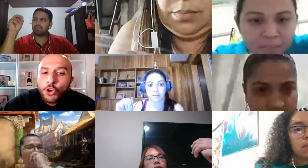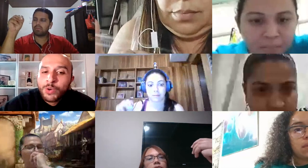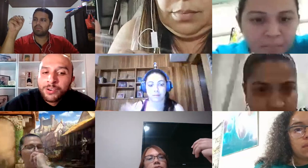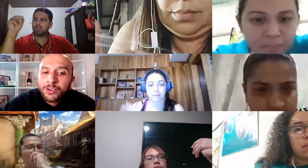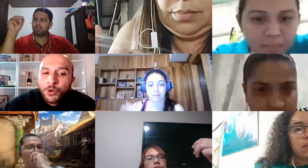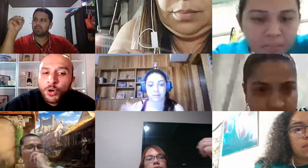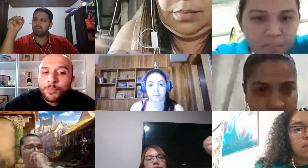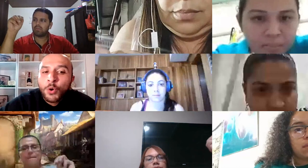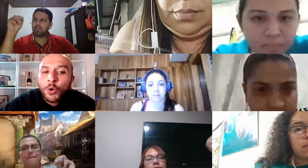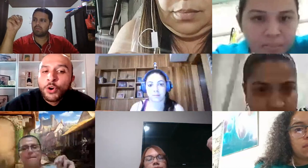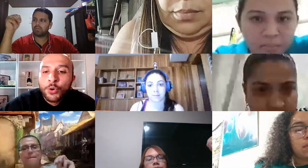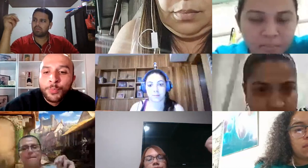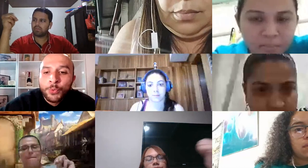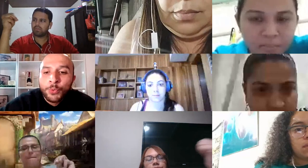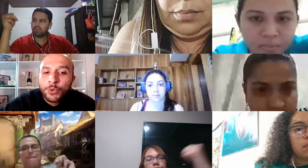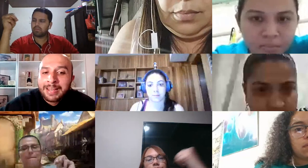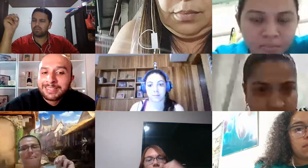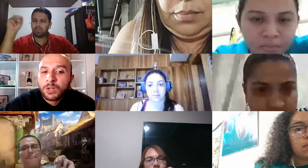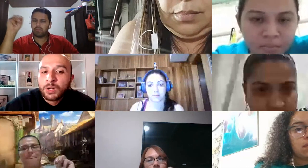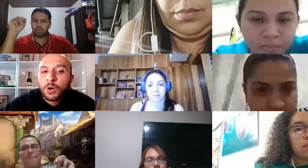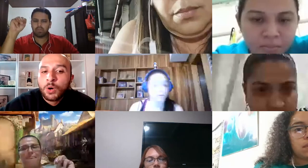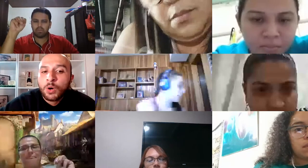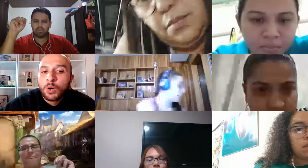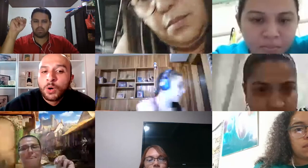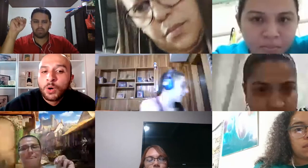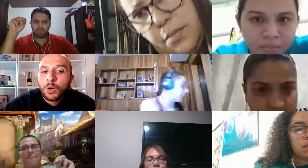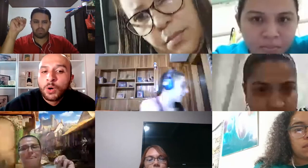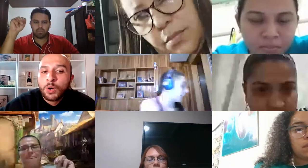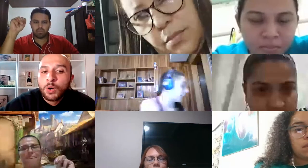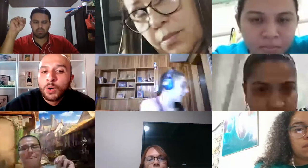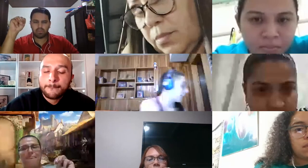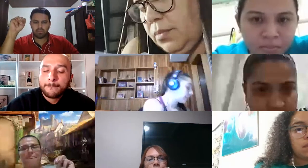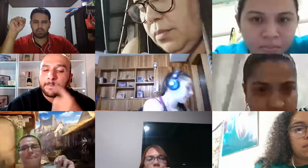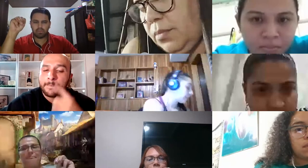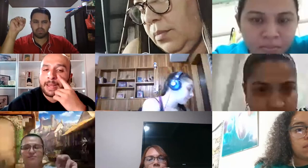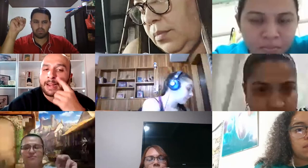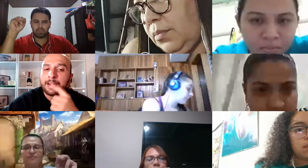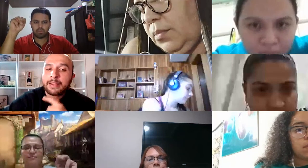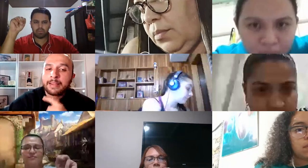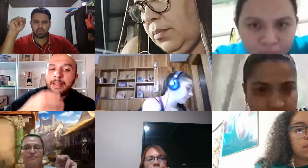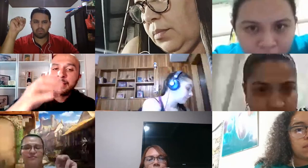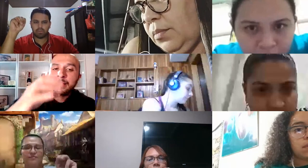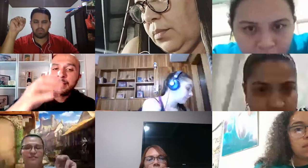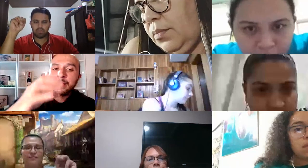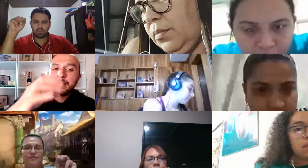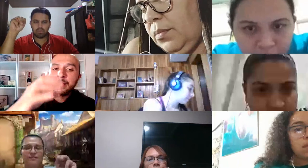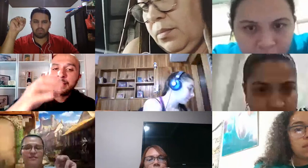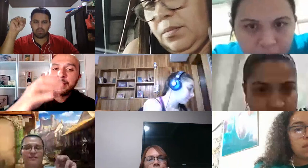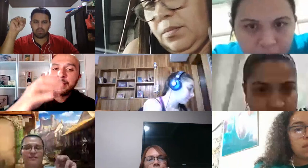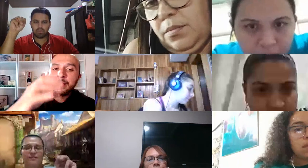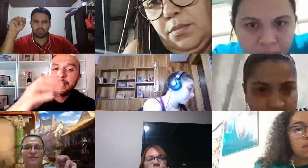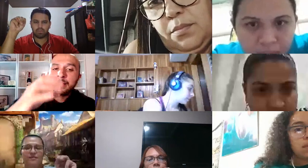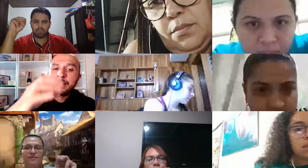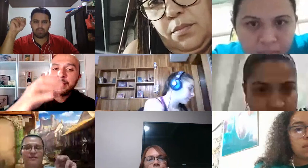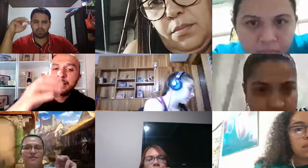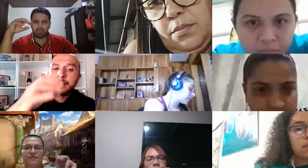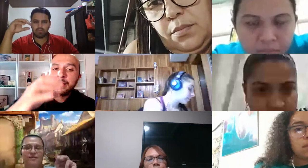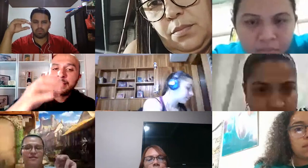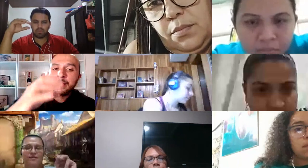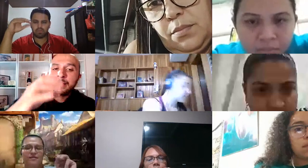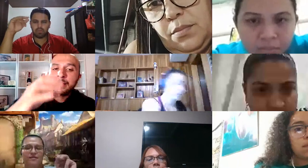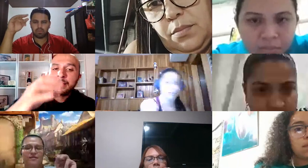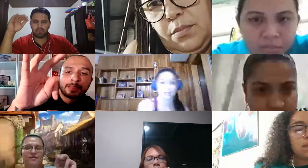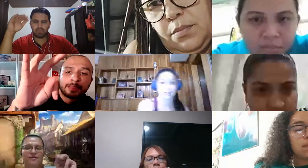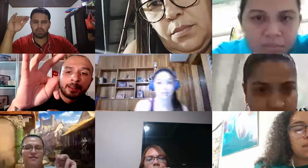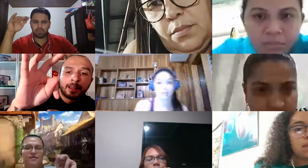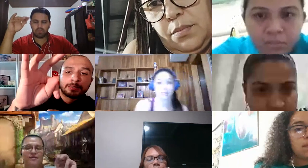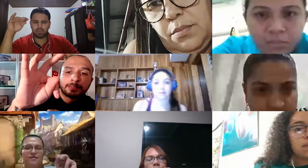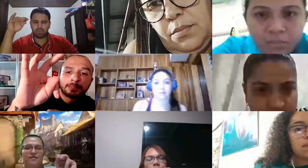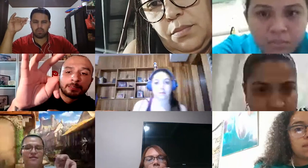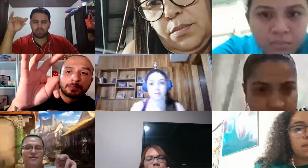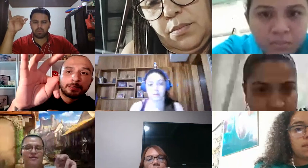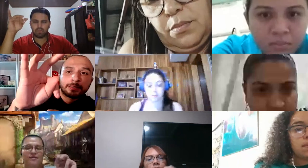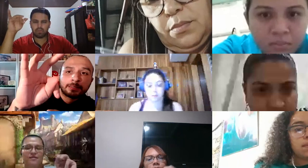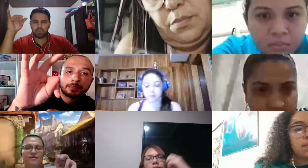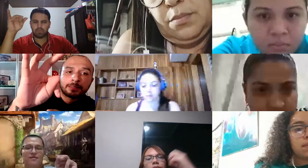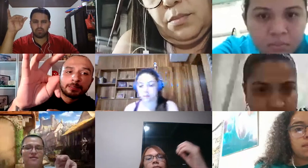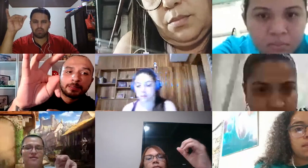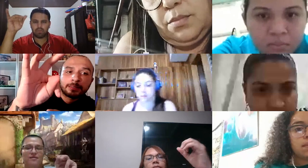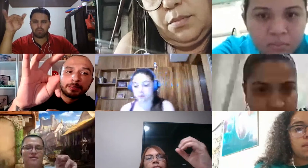Otro error muy común es con la T. Vean que el dedo gordo va detrás